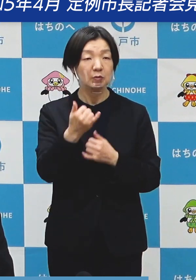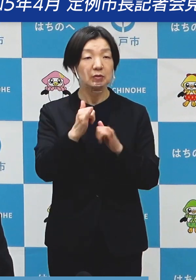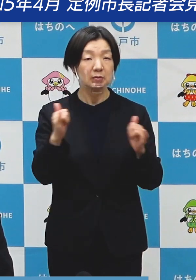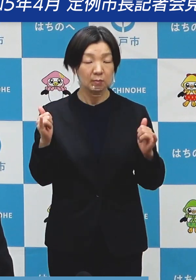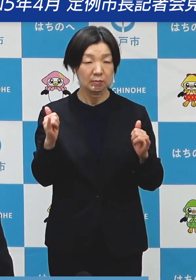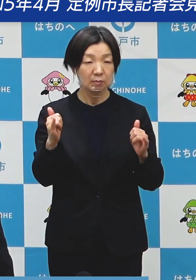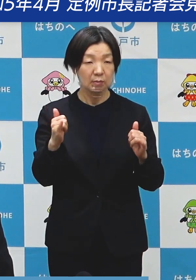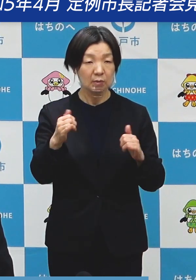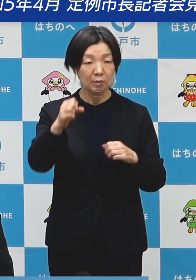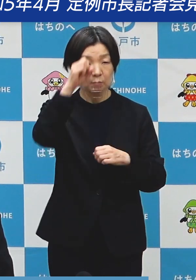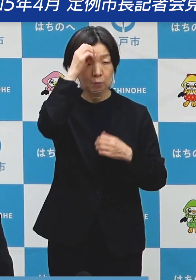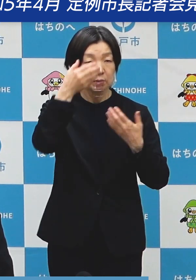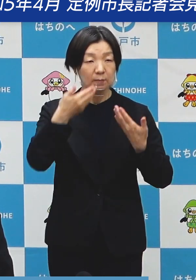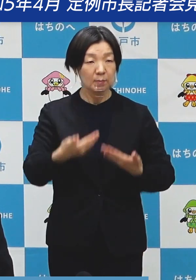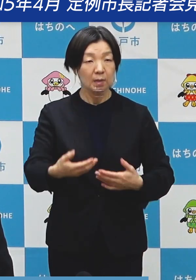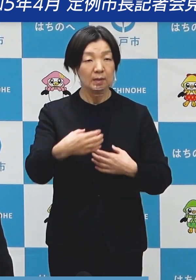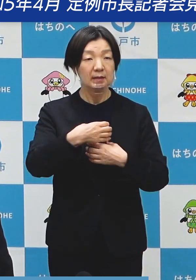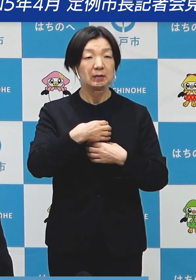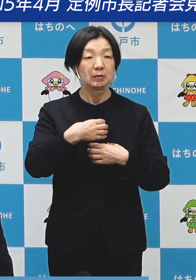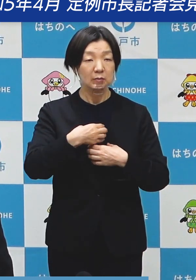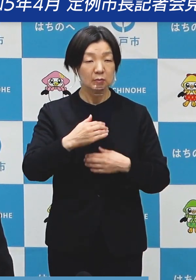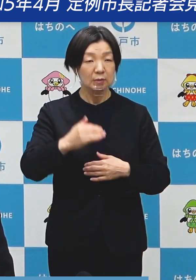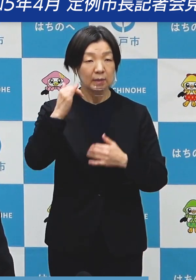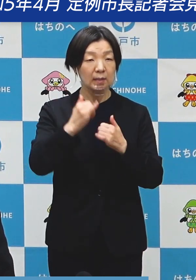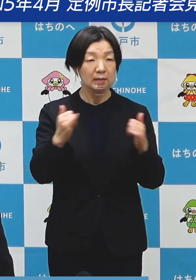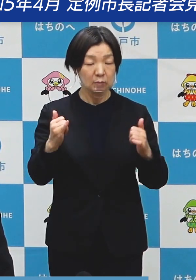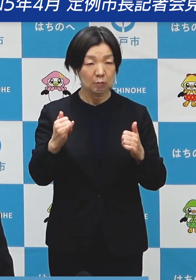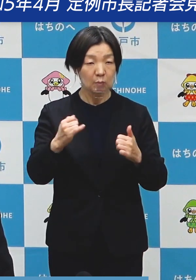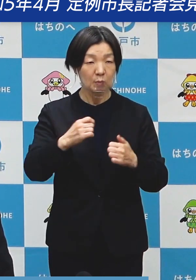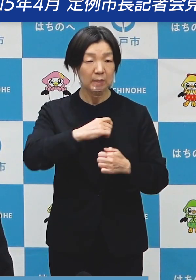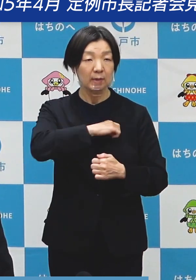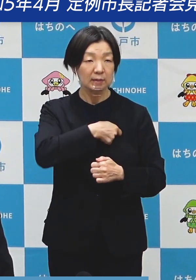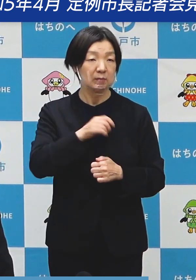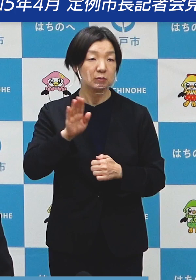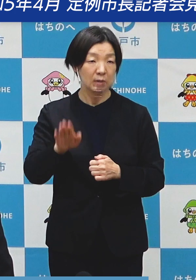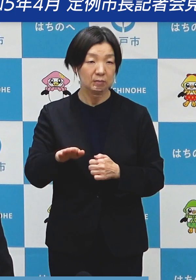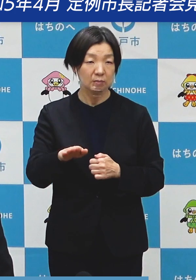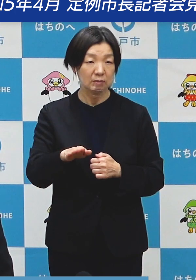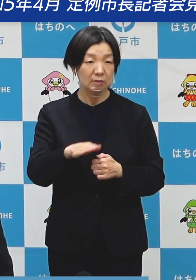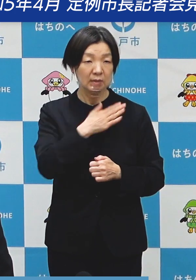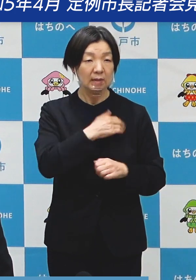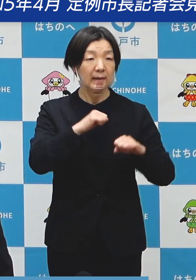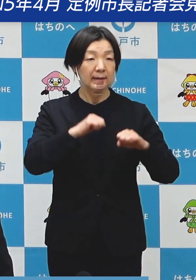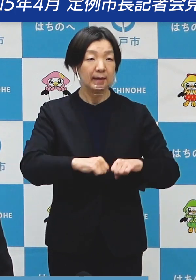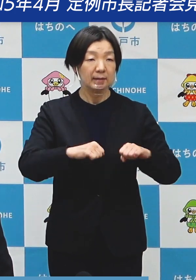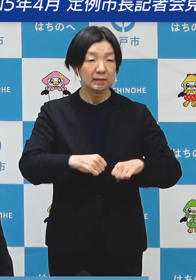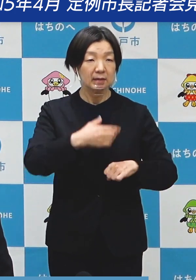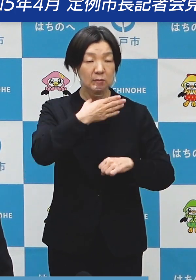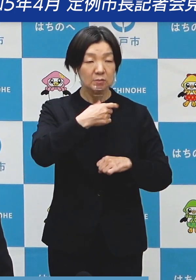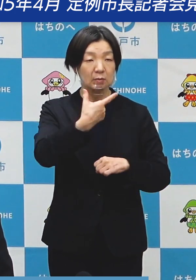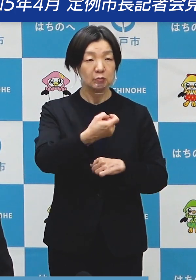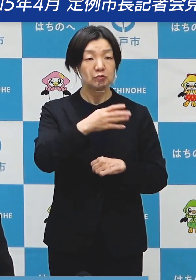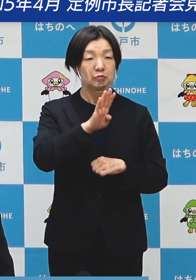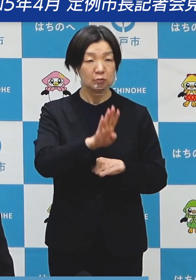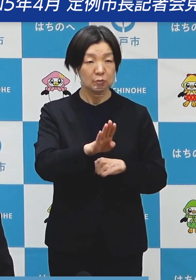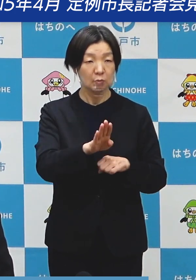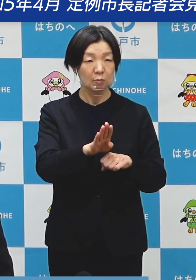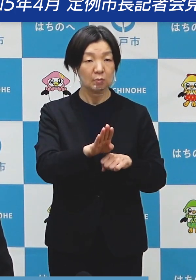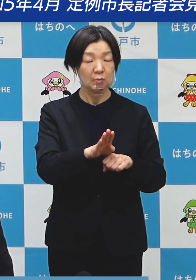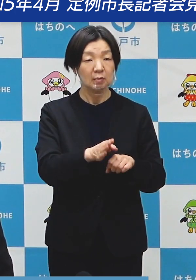重症化リスクの高い方を除き健常な64歳以下の方で